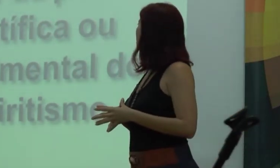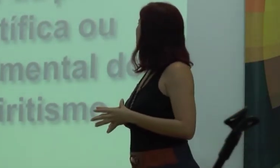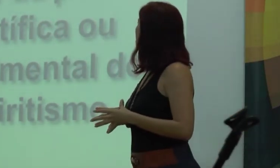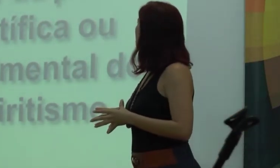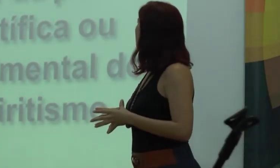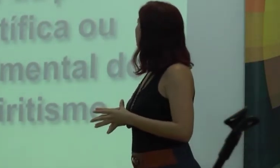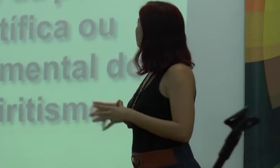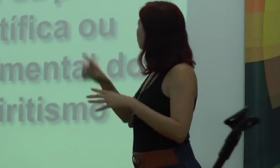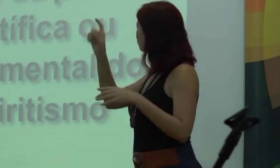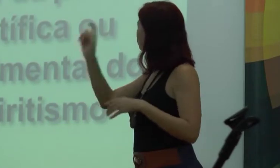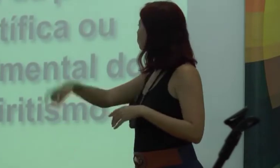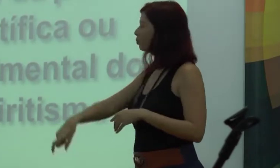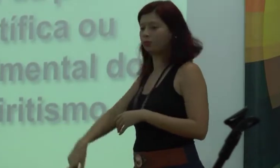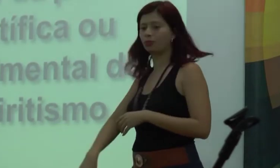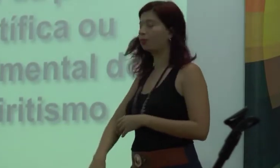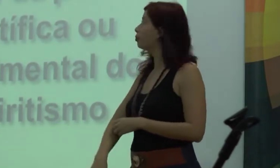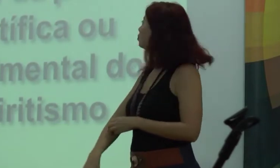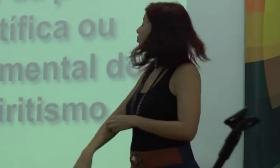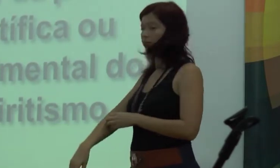espírito.